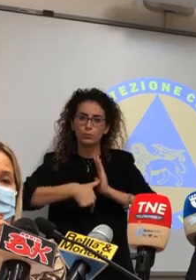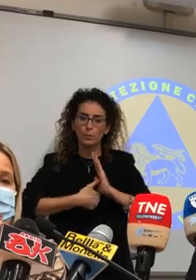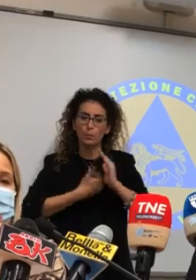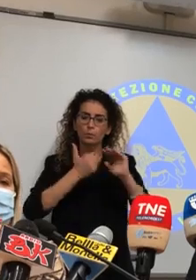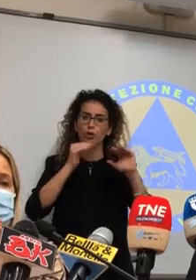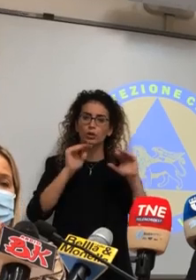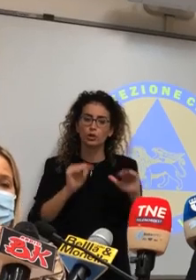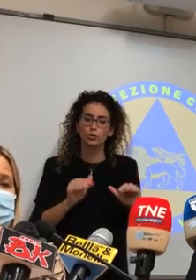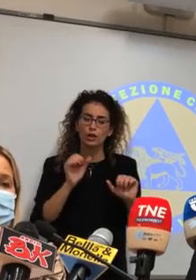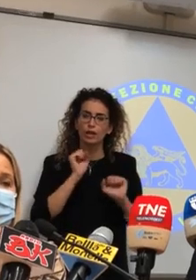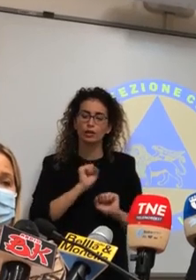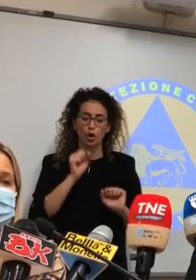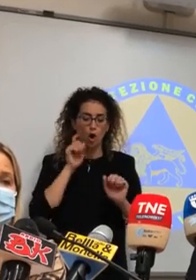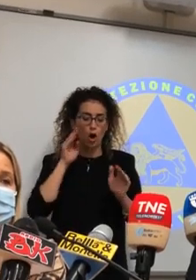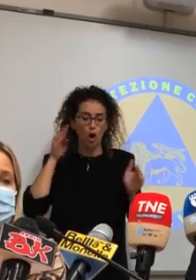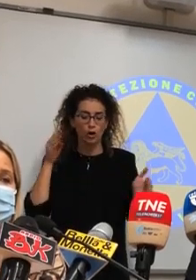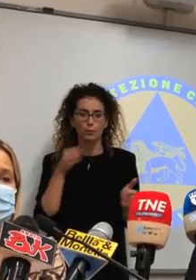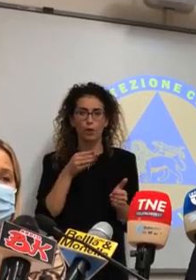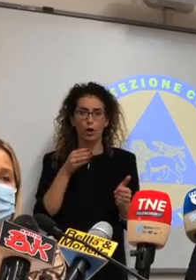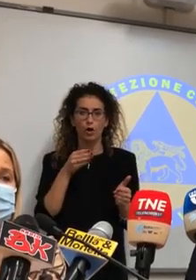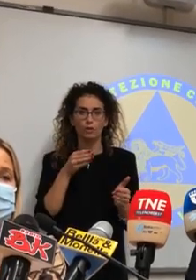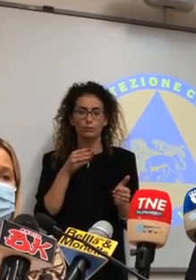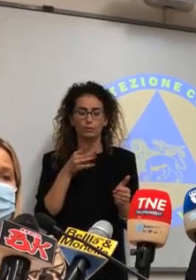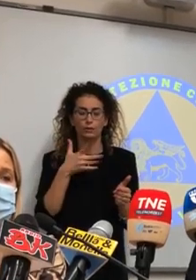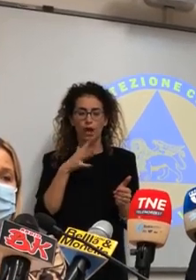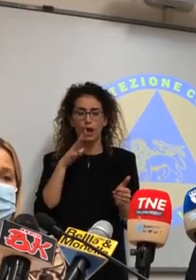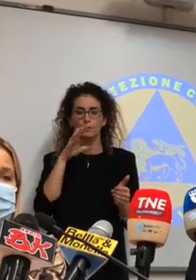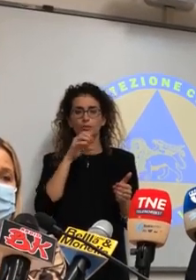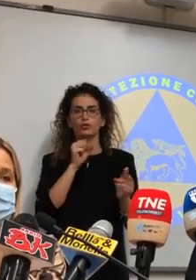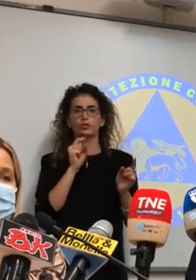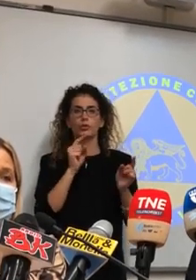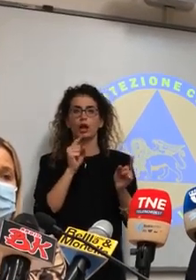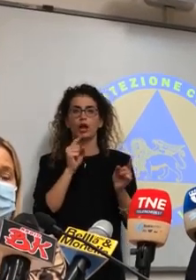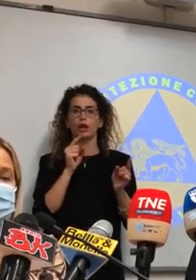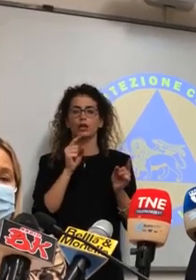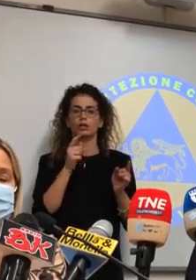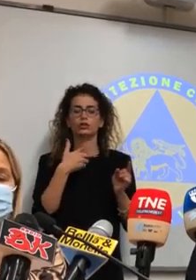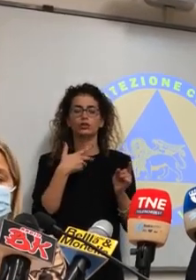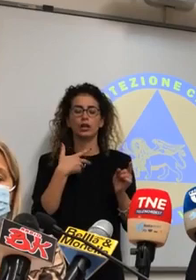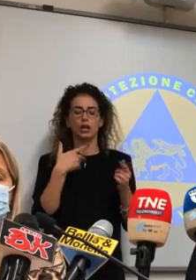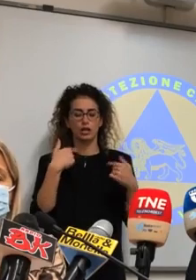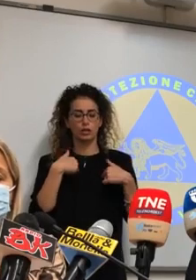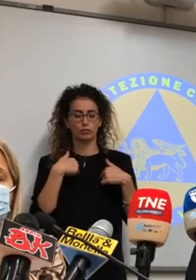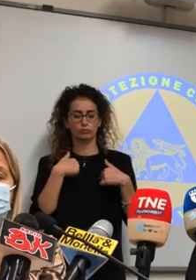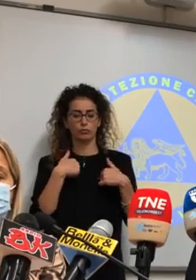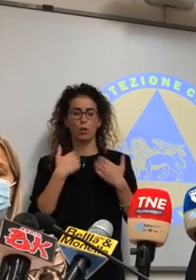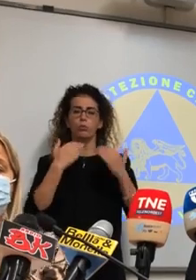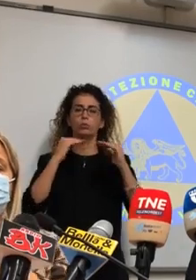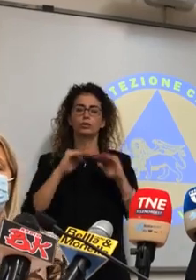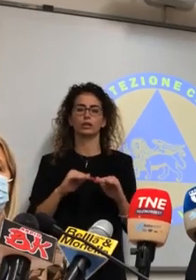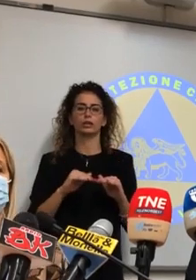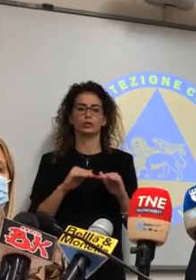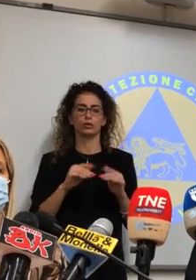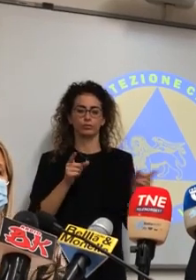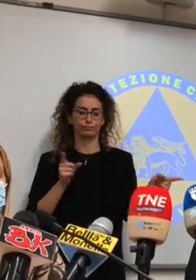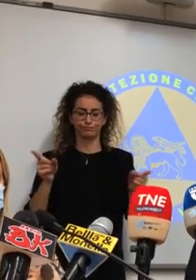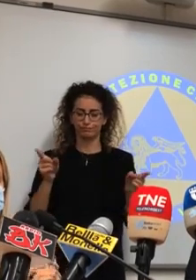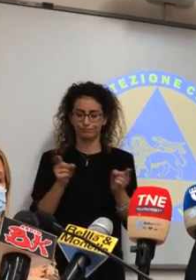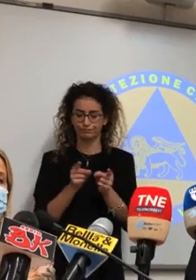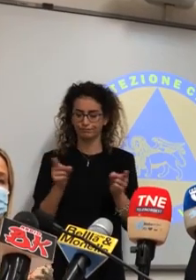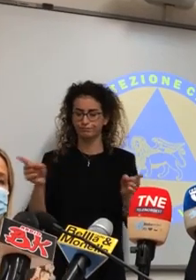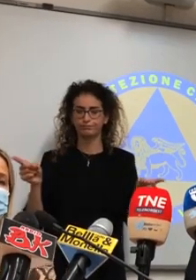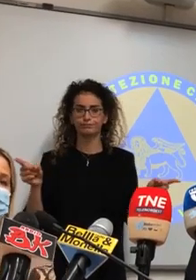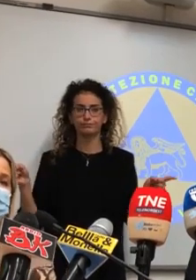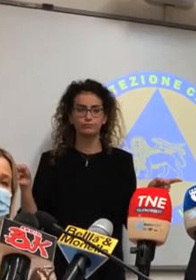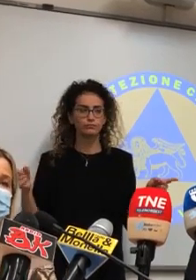protezione anticorpale specifica che si può capire fino a quando io sono, diciamo, protetto o meno. Ma questa non è una